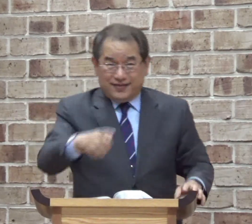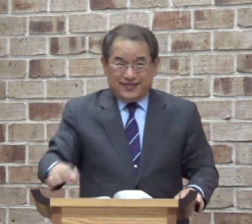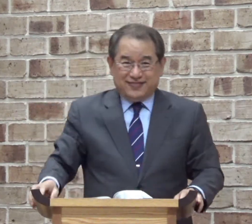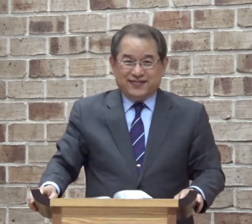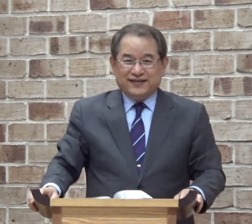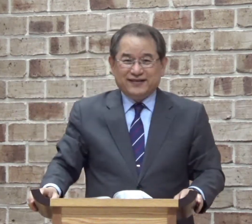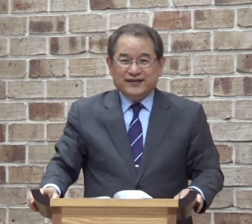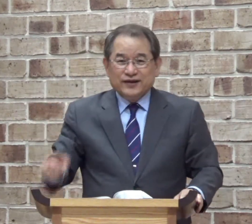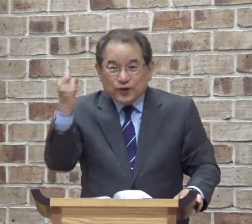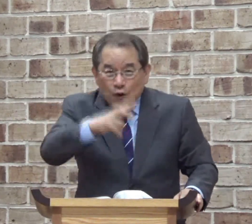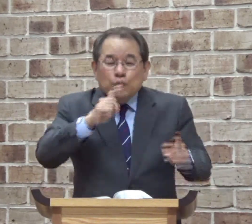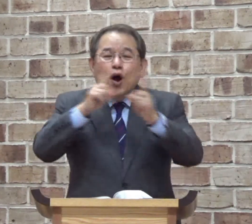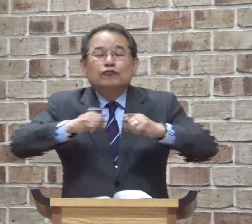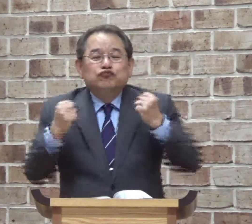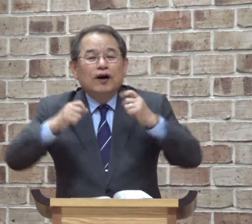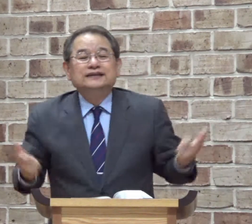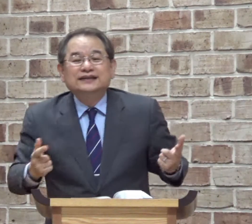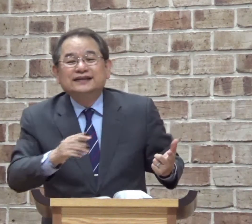말씀을 순종하지 않는 교만,